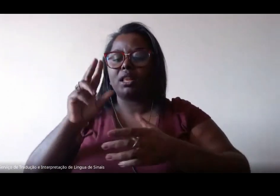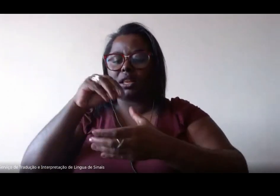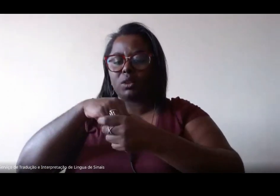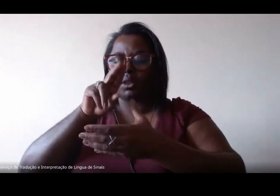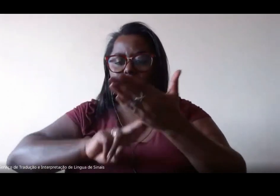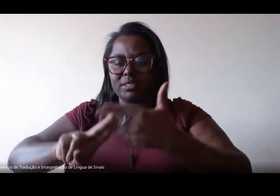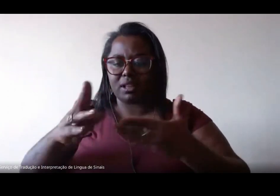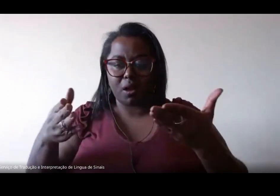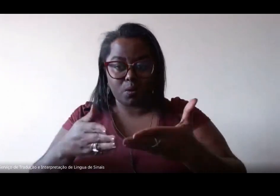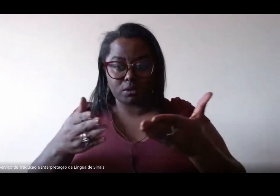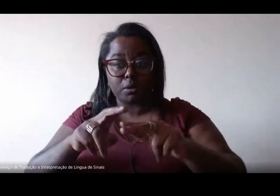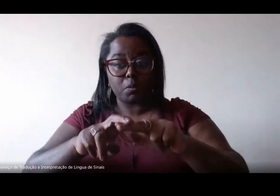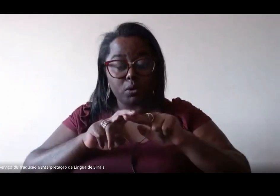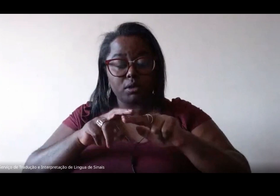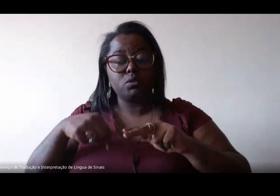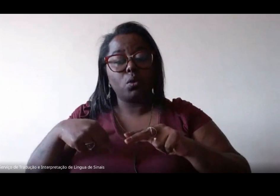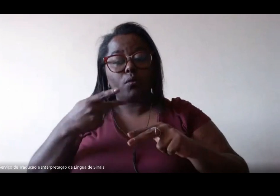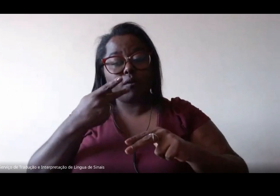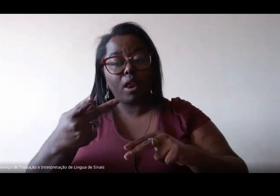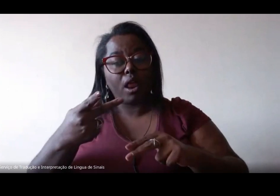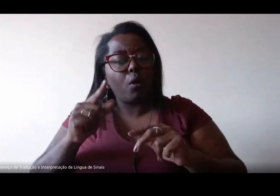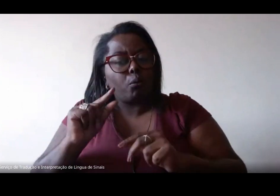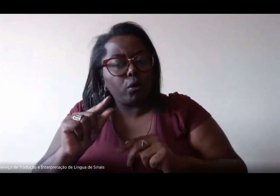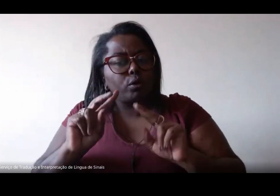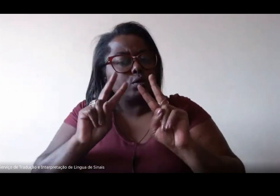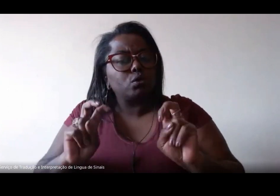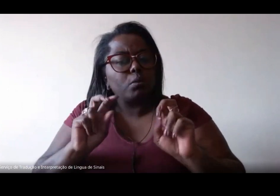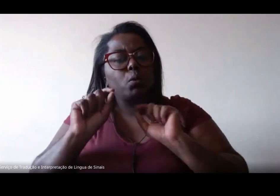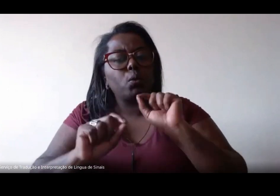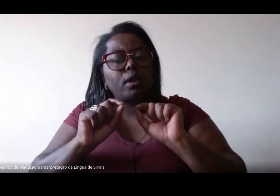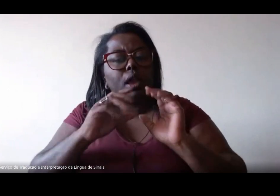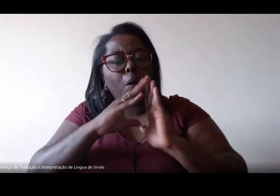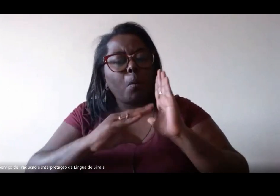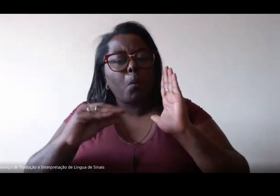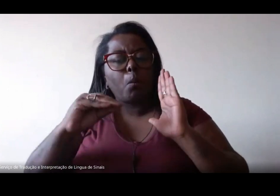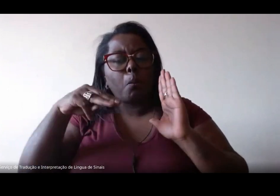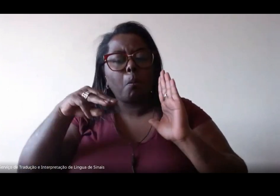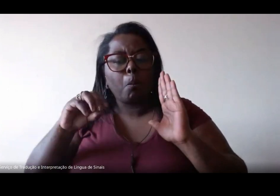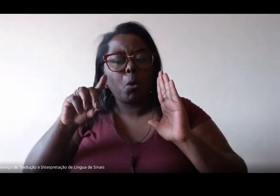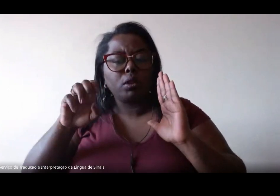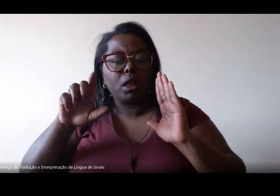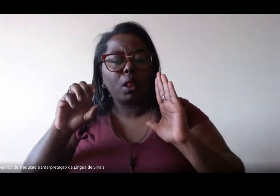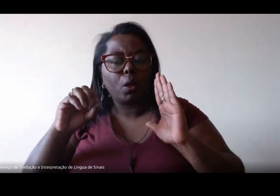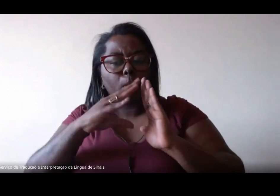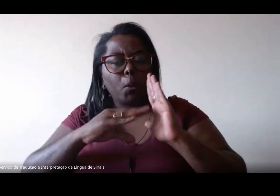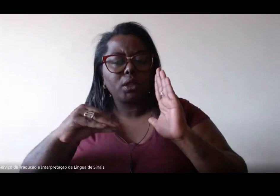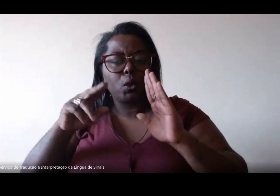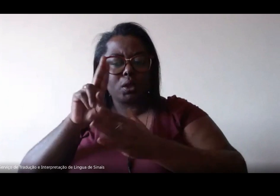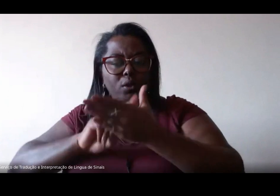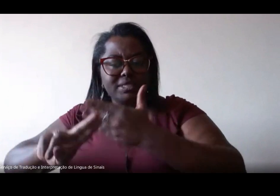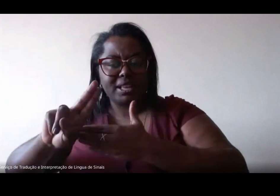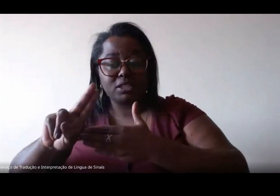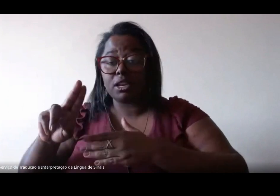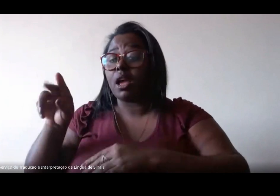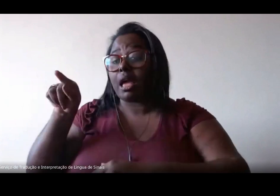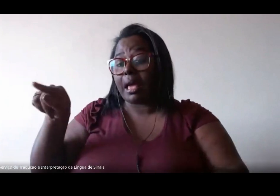universidade hoje. Por isso, eu vou começar falando um pouquinho sobre um modelo de universidade. Varunas me chamou para falar de